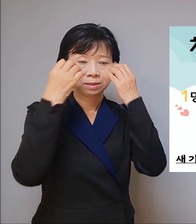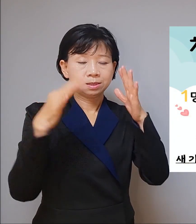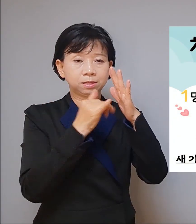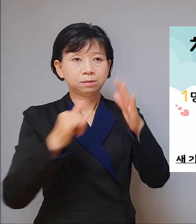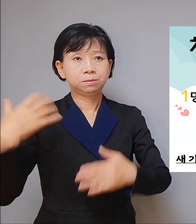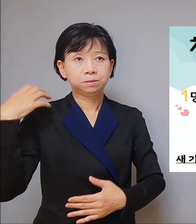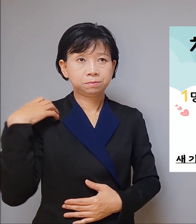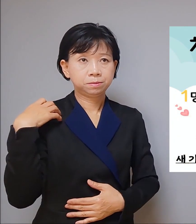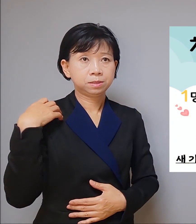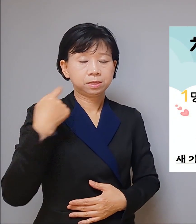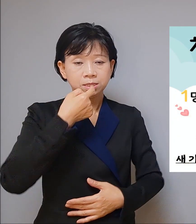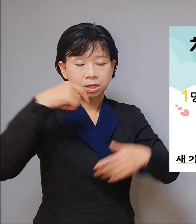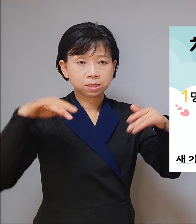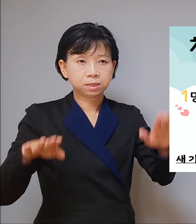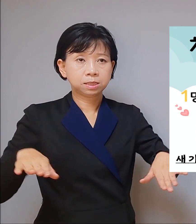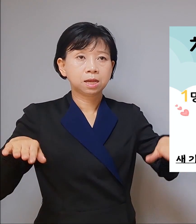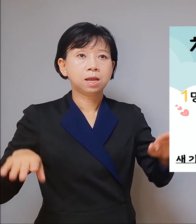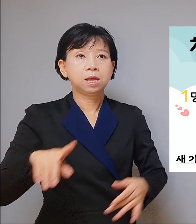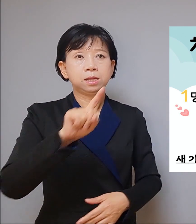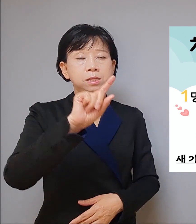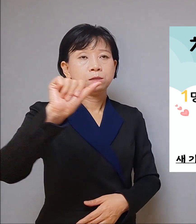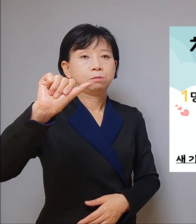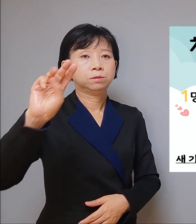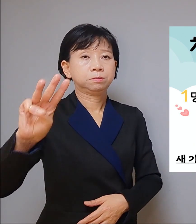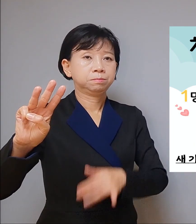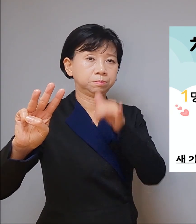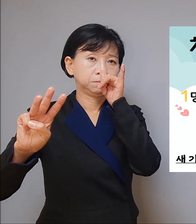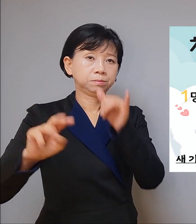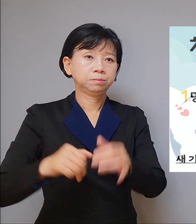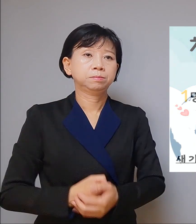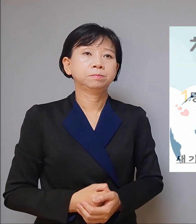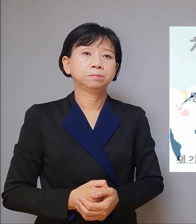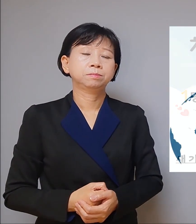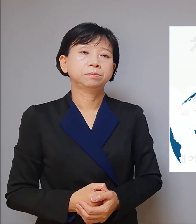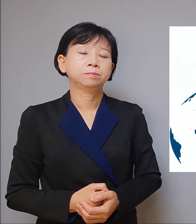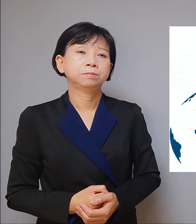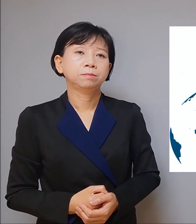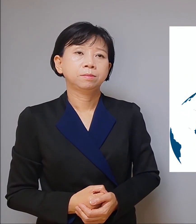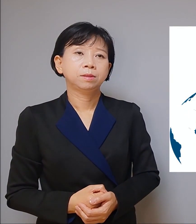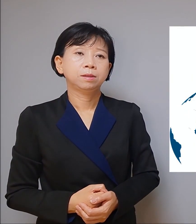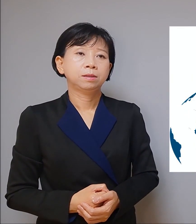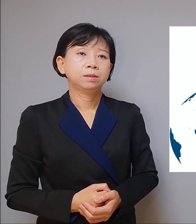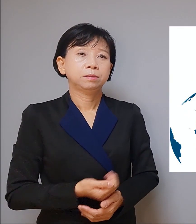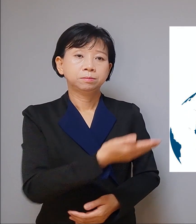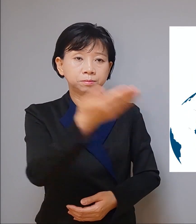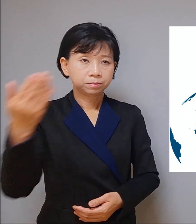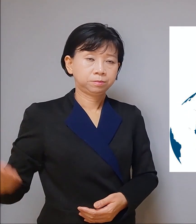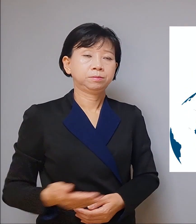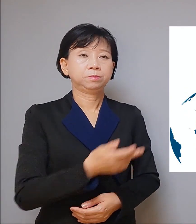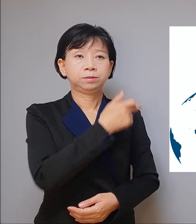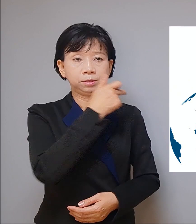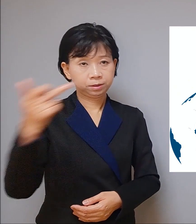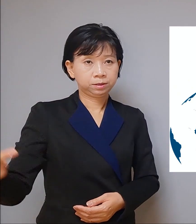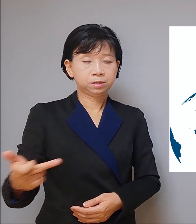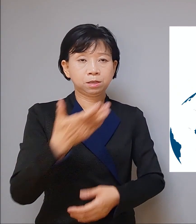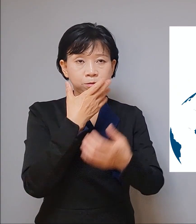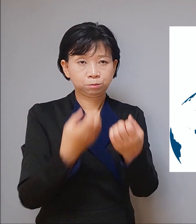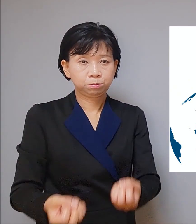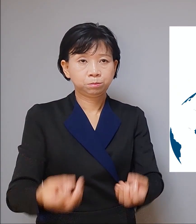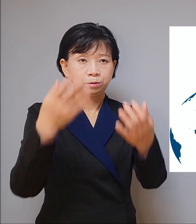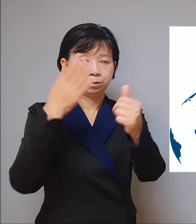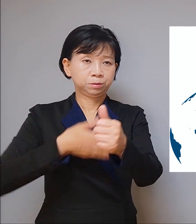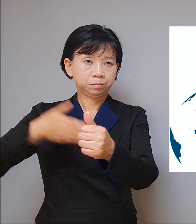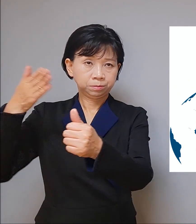교회의 천사는 한 명의 새가족에게 5가지를 세번하고 있습니다. 성도 여러분, 서로 큰